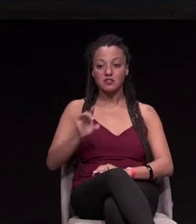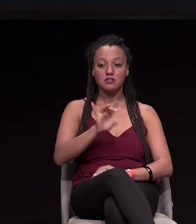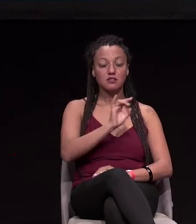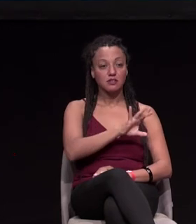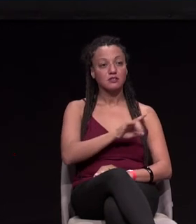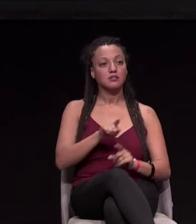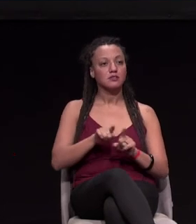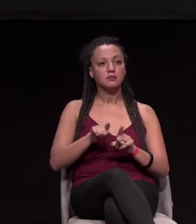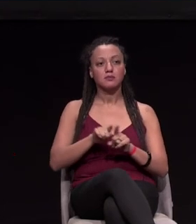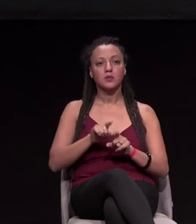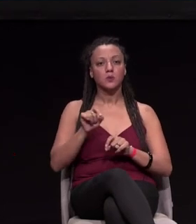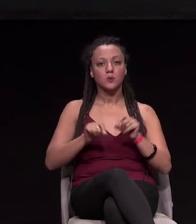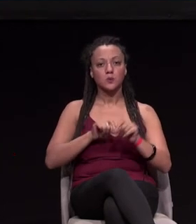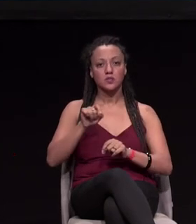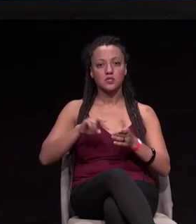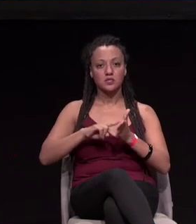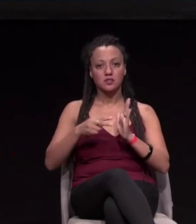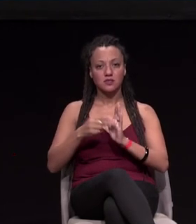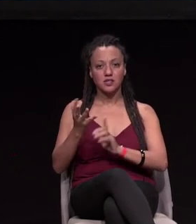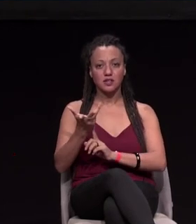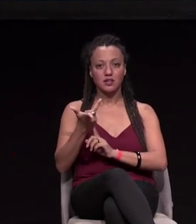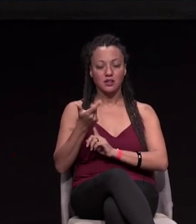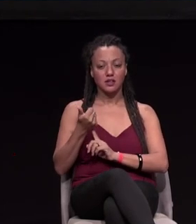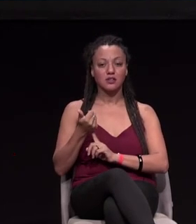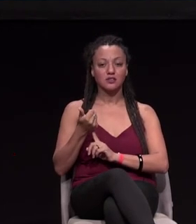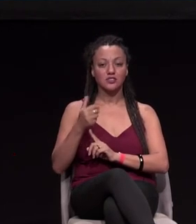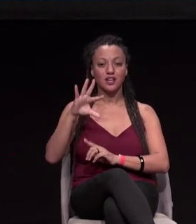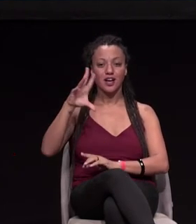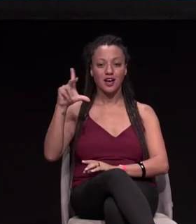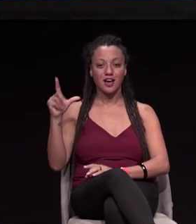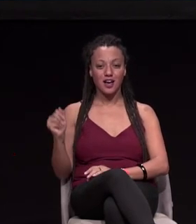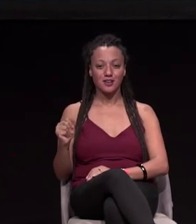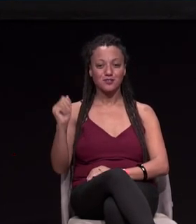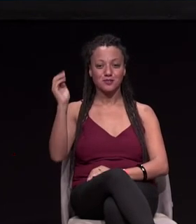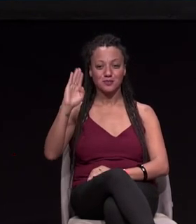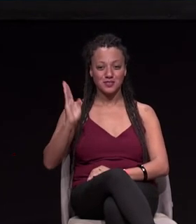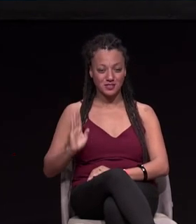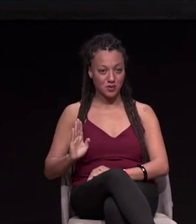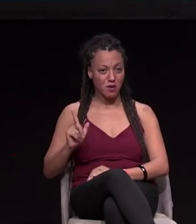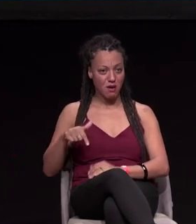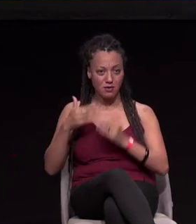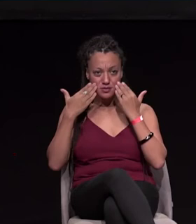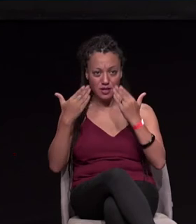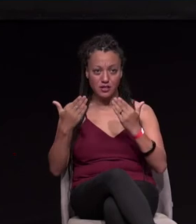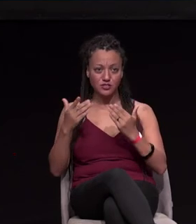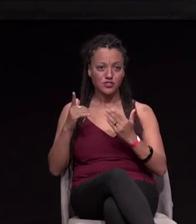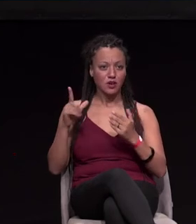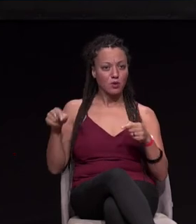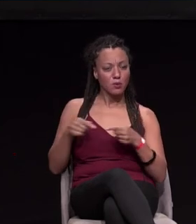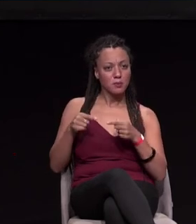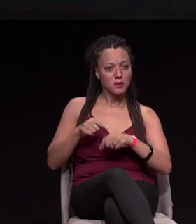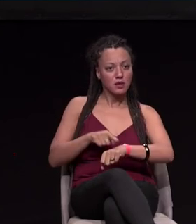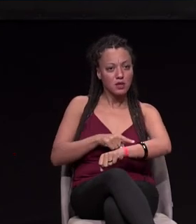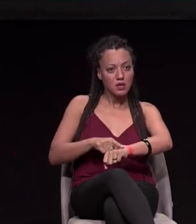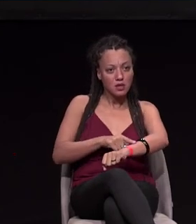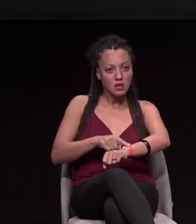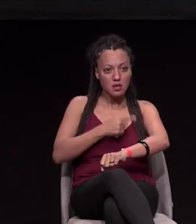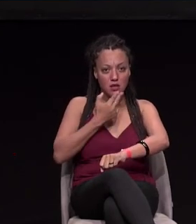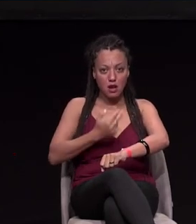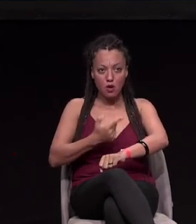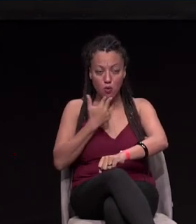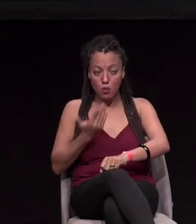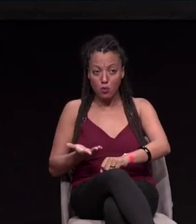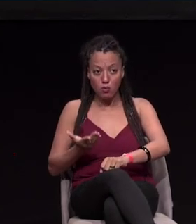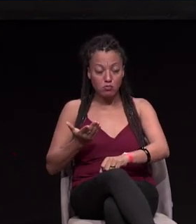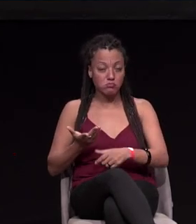né é uma estética está ligado a essa questão da pigmentação da pele né então se você tem a